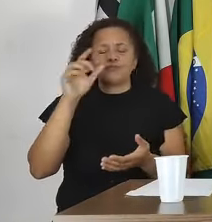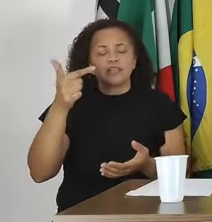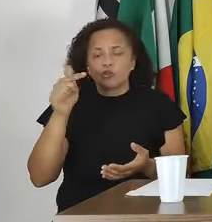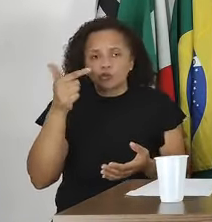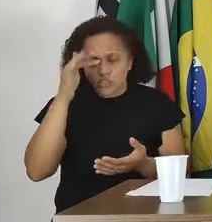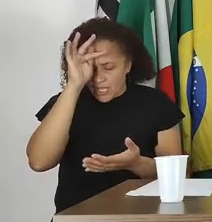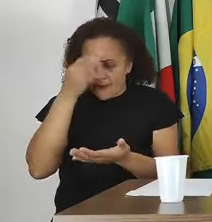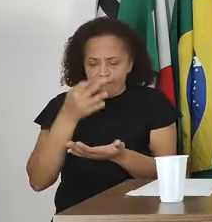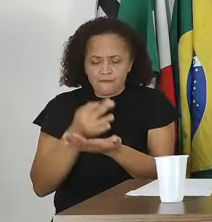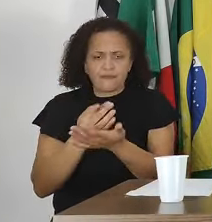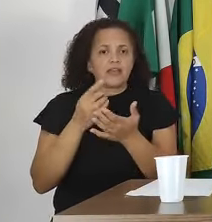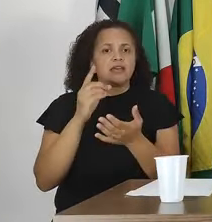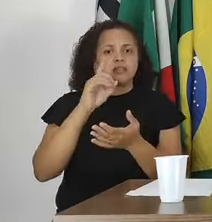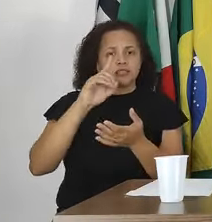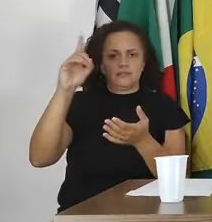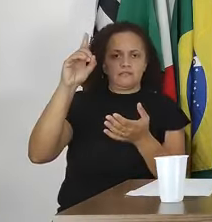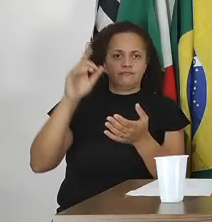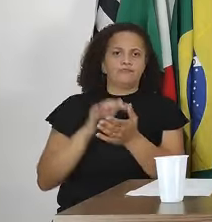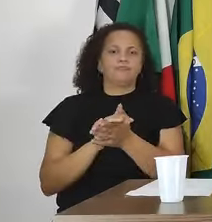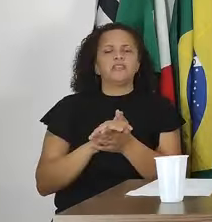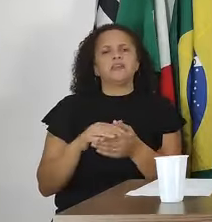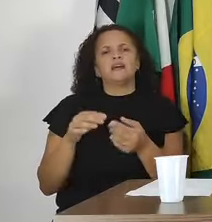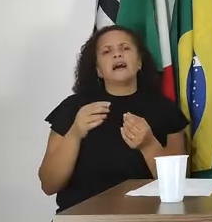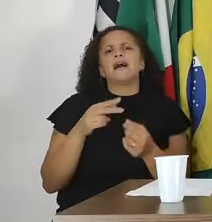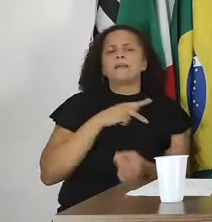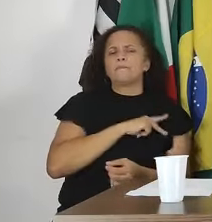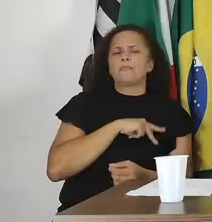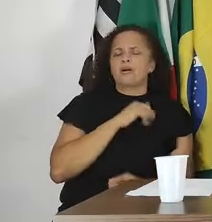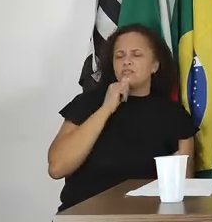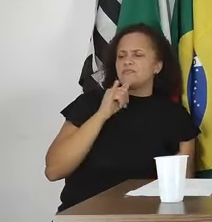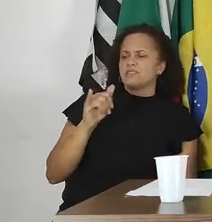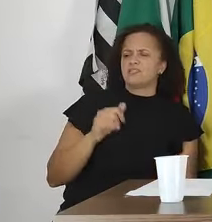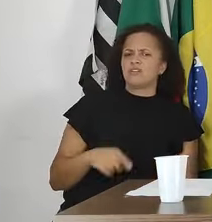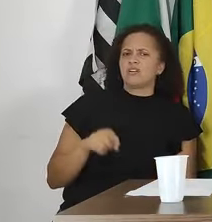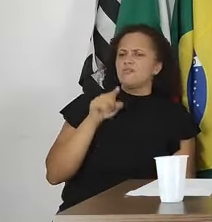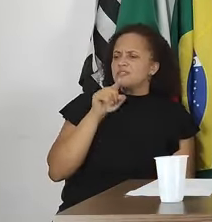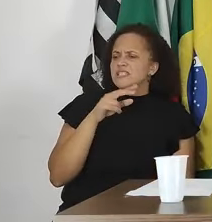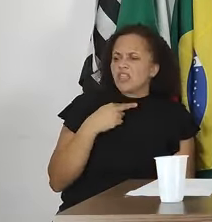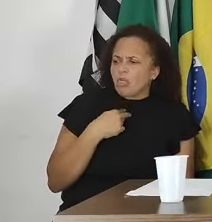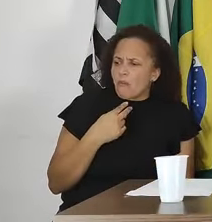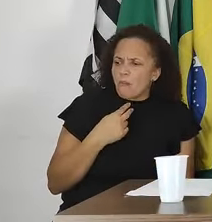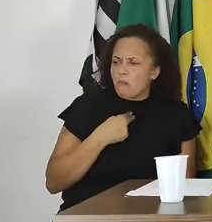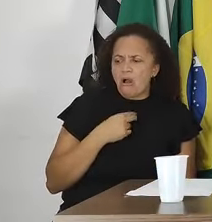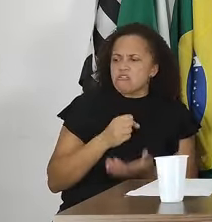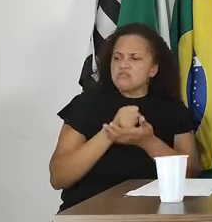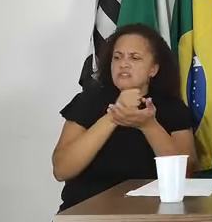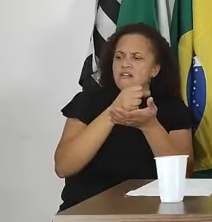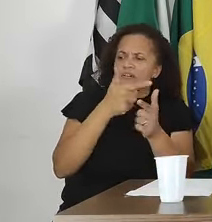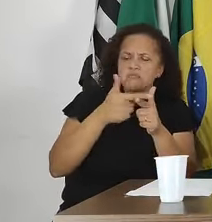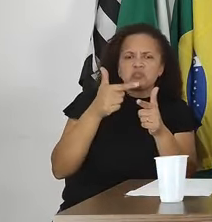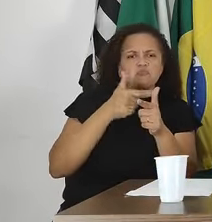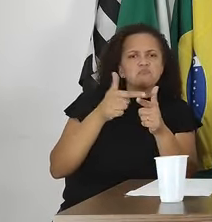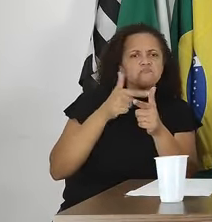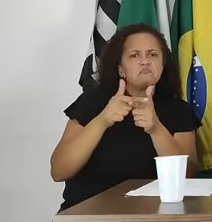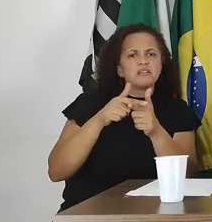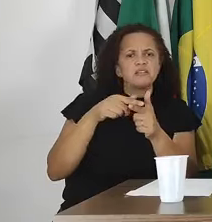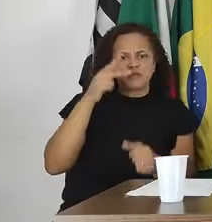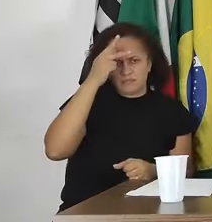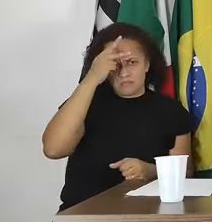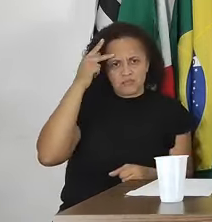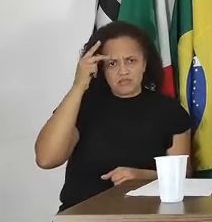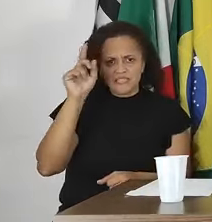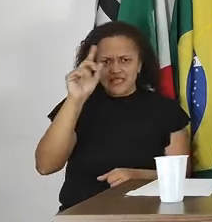igreja que vai resolver isso. Não é esse problema, vocês levarem para os ímpios. Vocês podem muito bem ter sido resolvido aqui